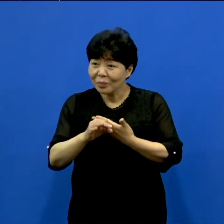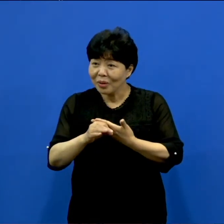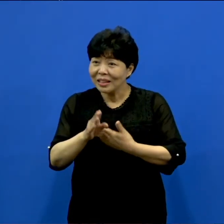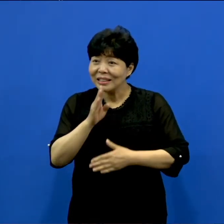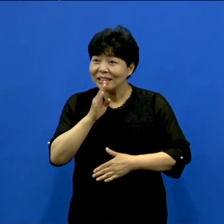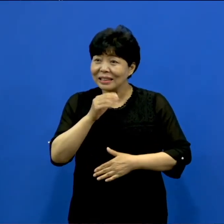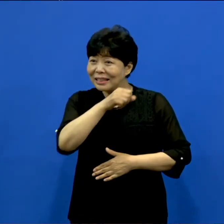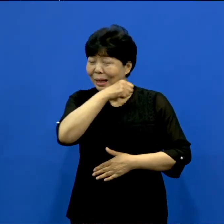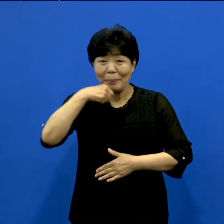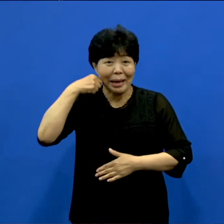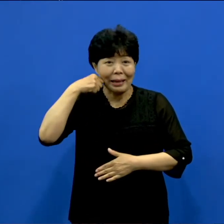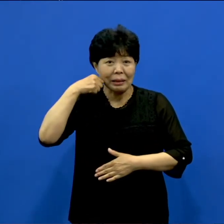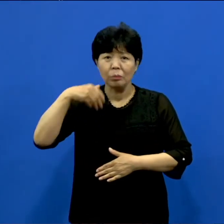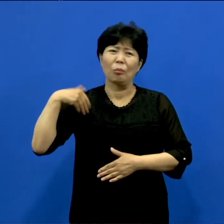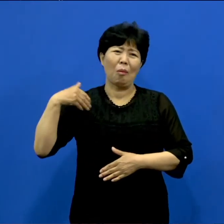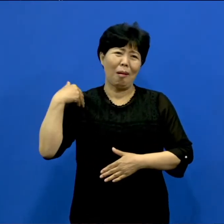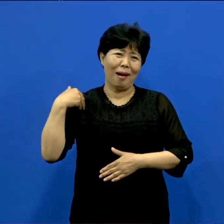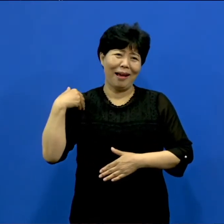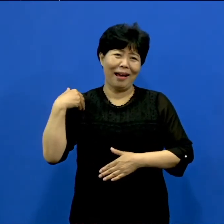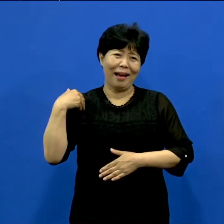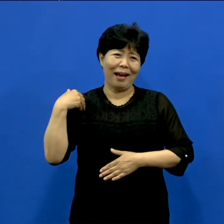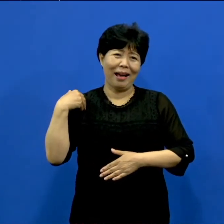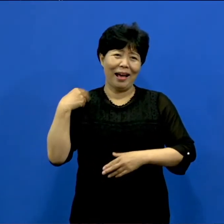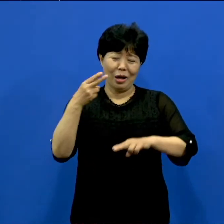요리책 다 버리세요. 그런 거 소용도 없어요.